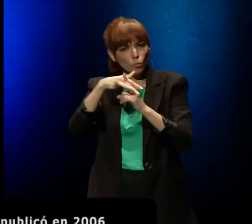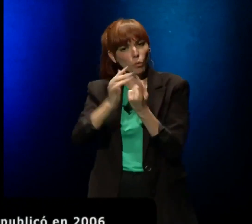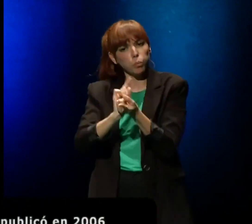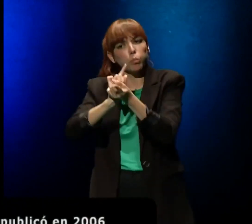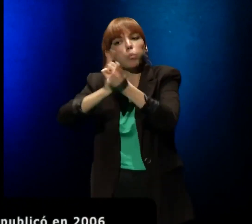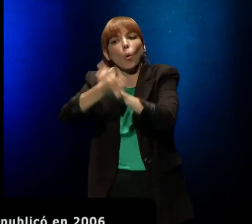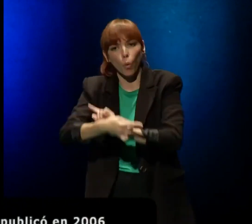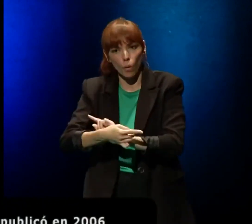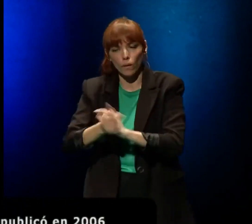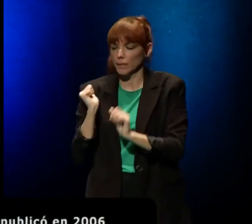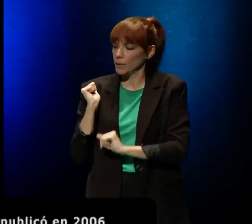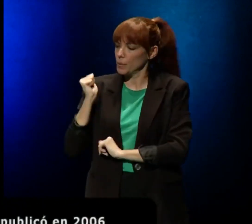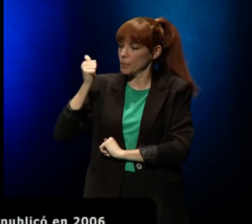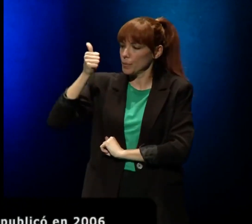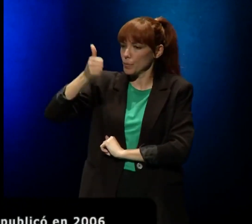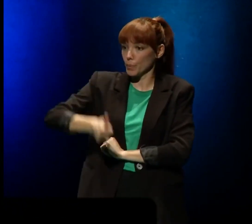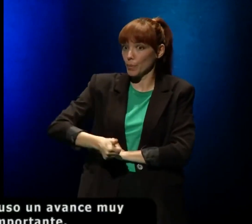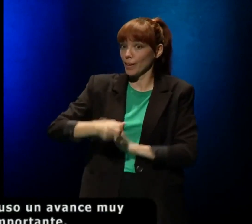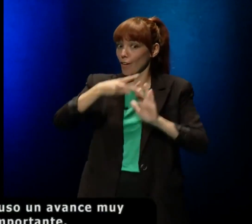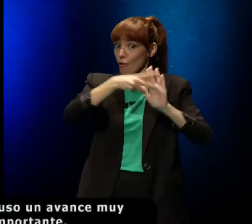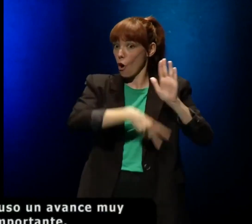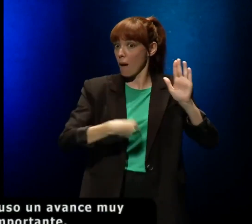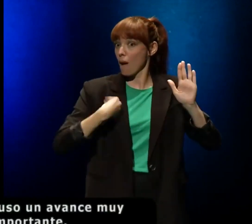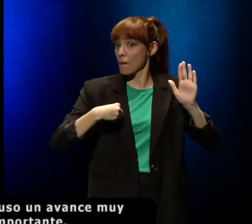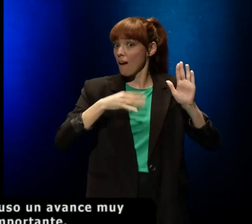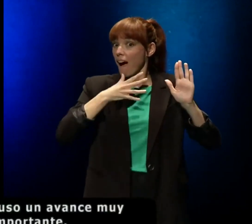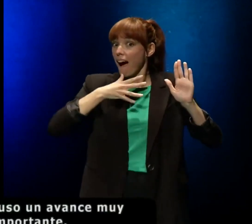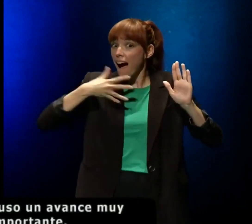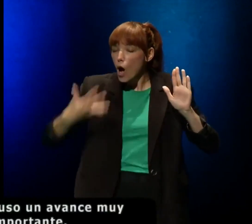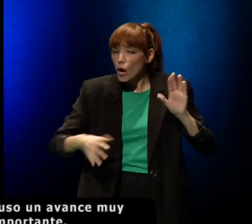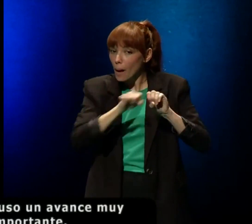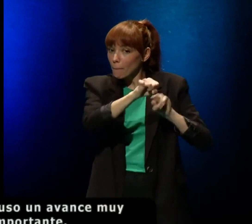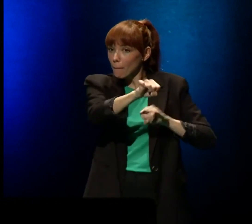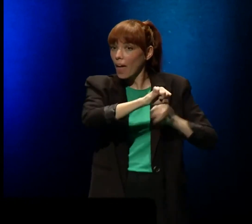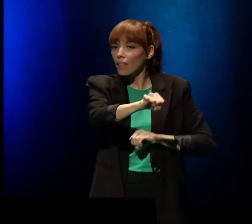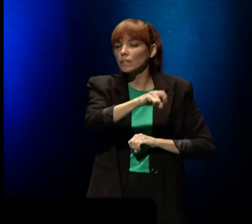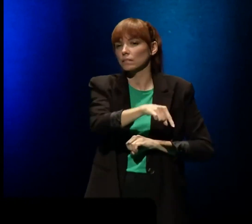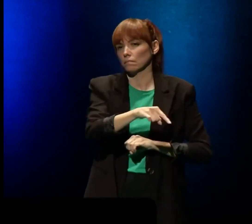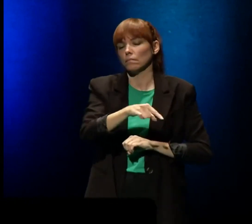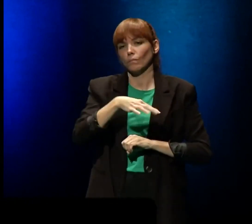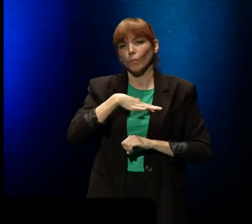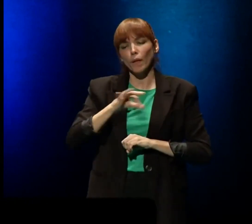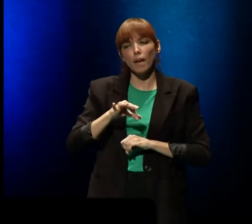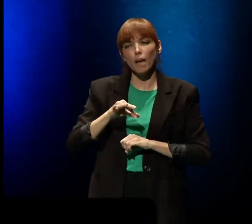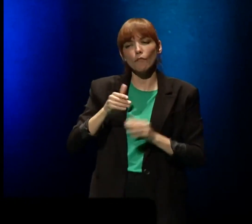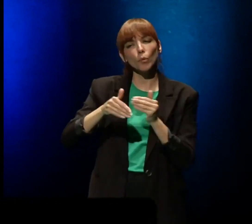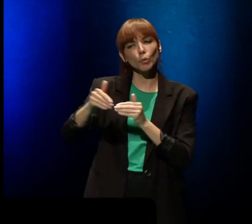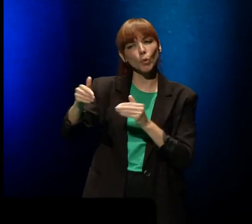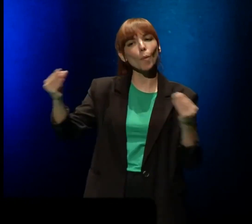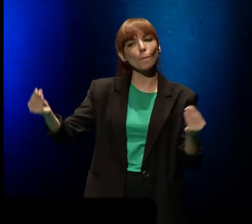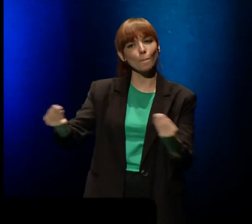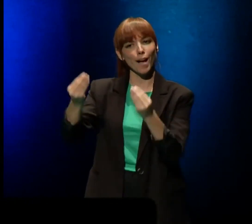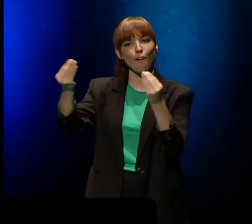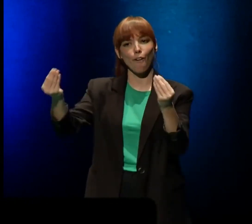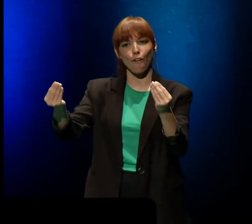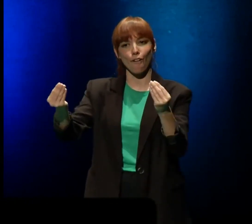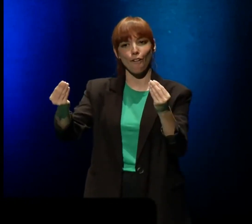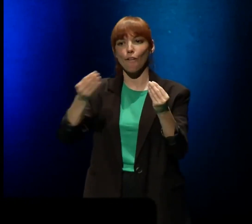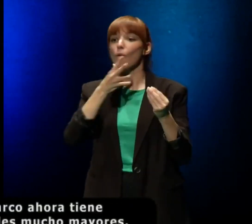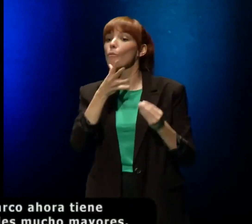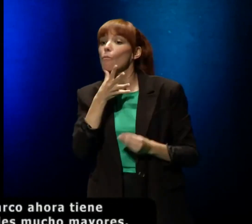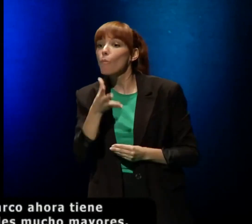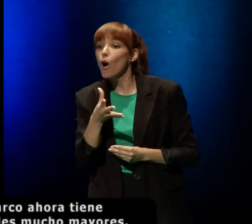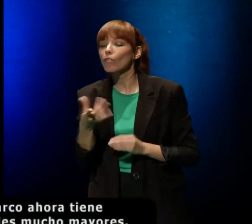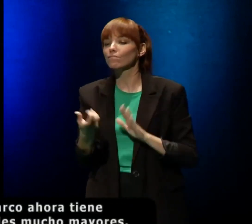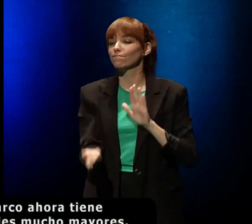ese marco ahora tiene posibilidades mucho mayores, porque le hemos incluido